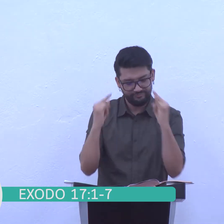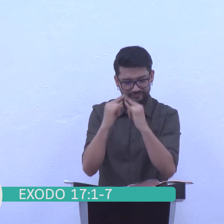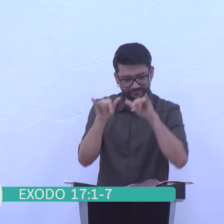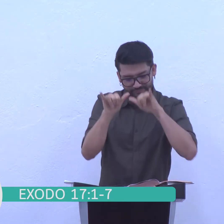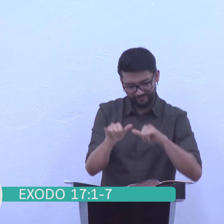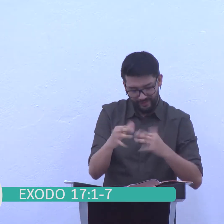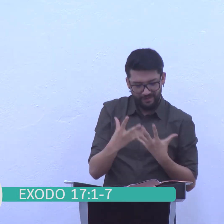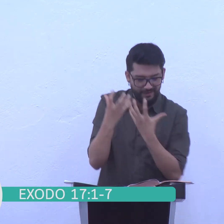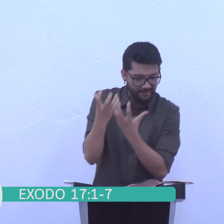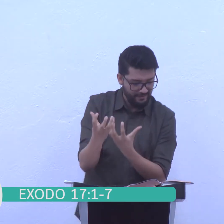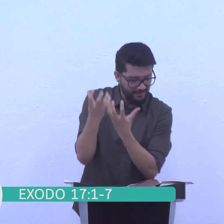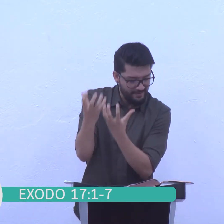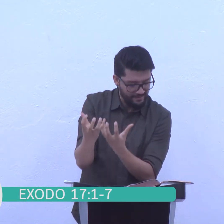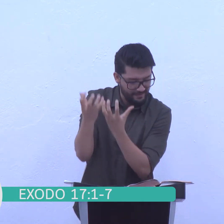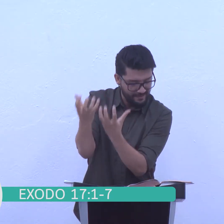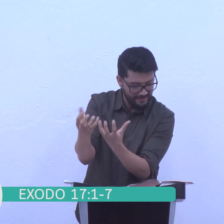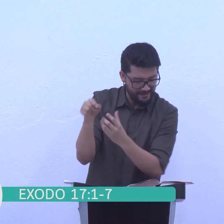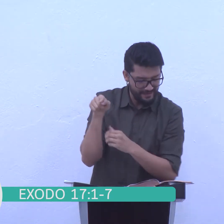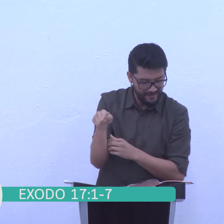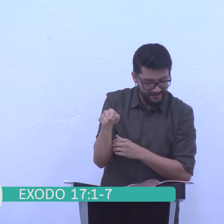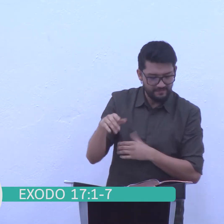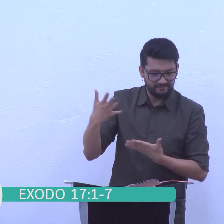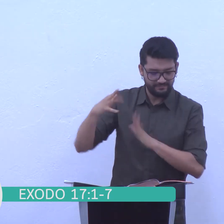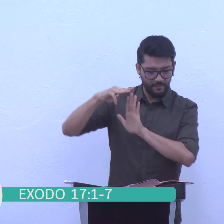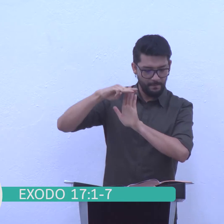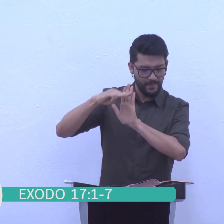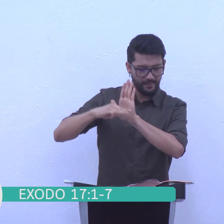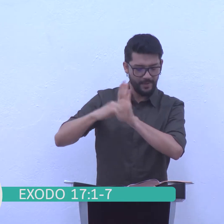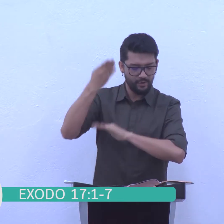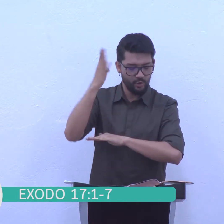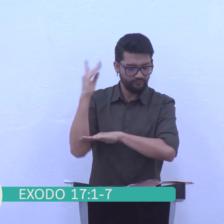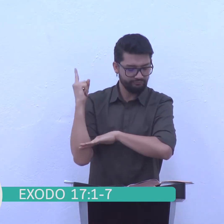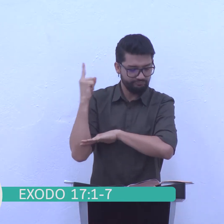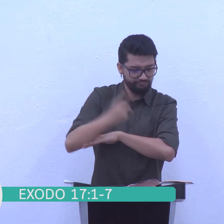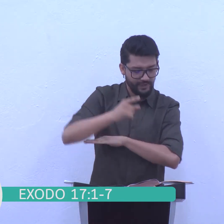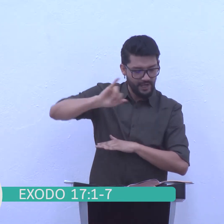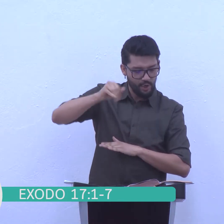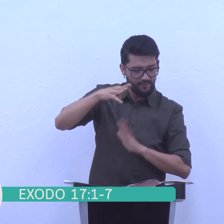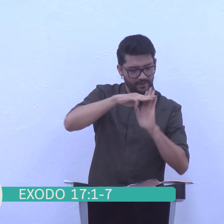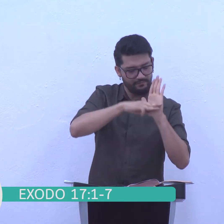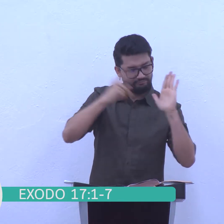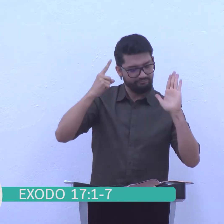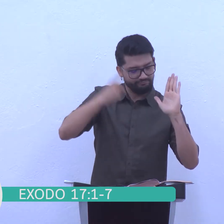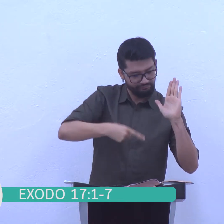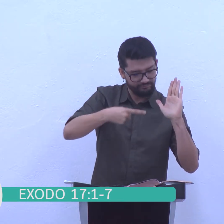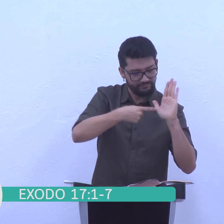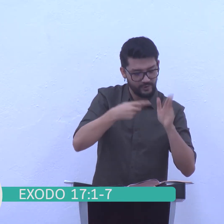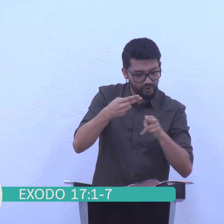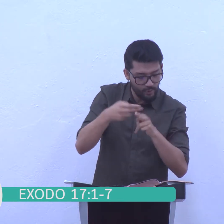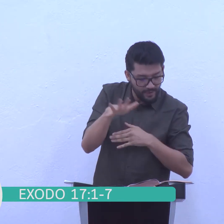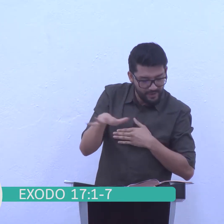y acamparon en Refidim, y no había agua para que el pueblo bebiese.